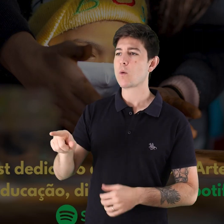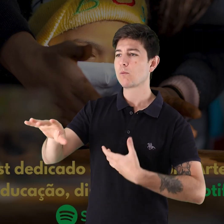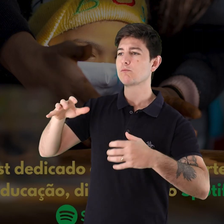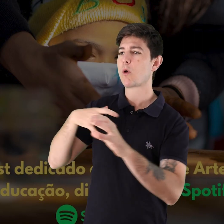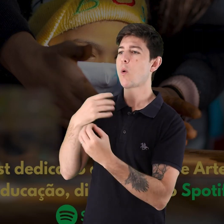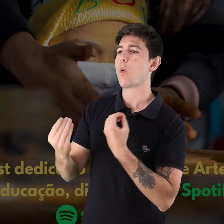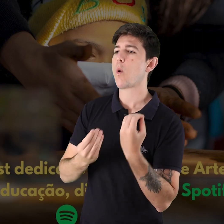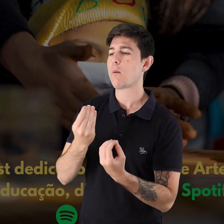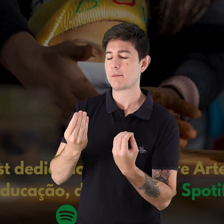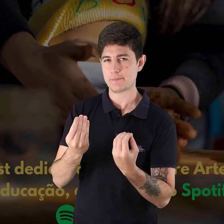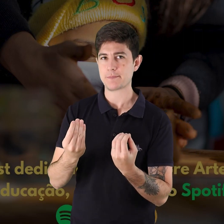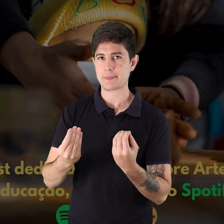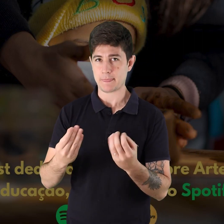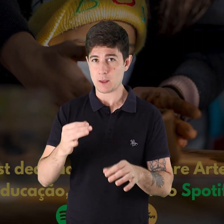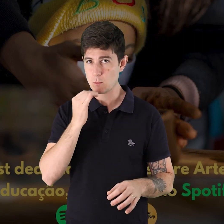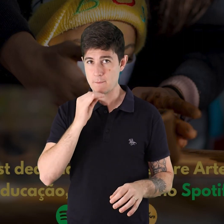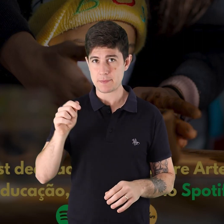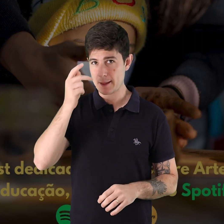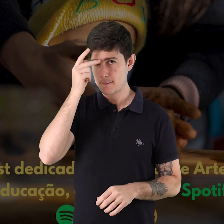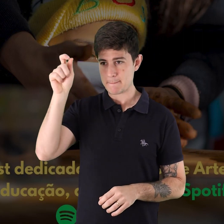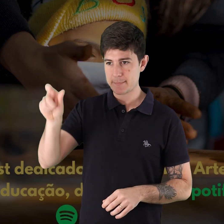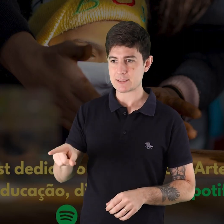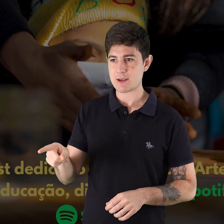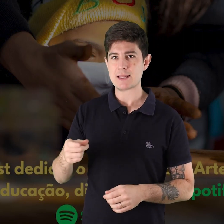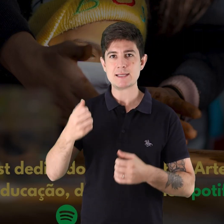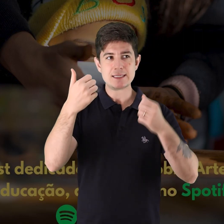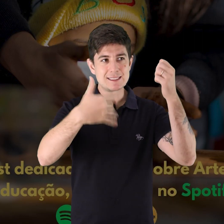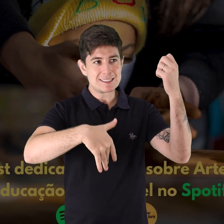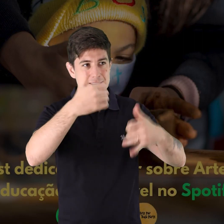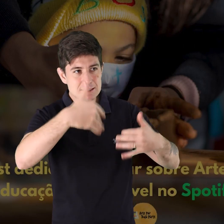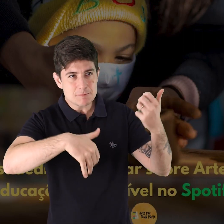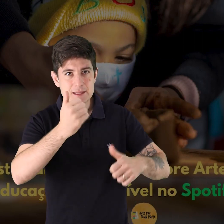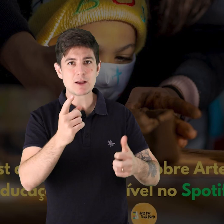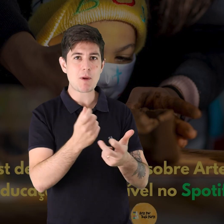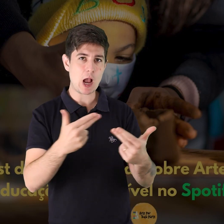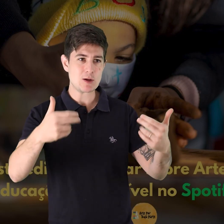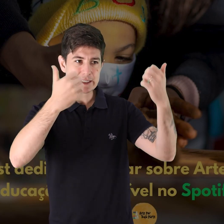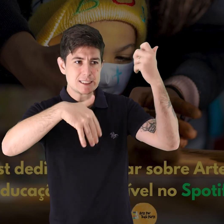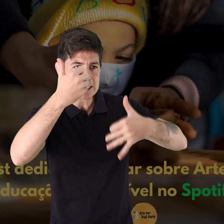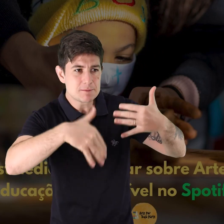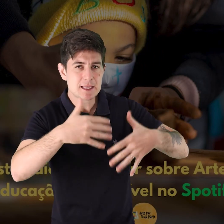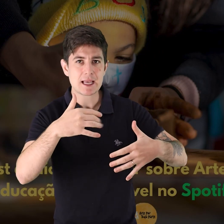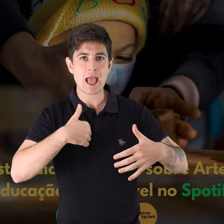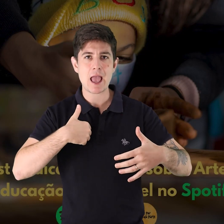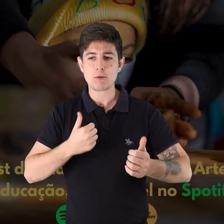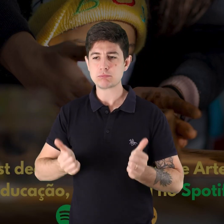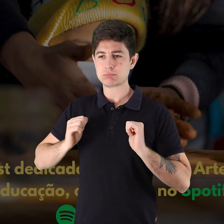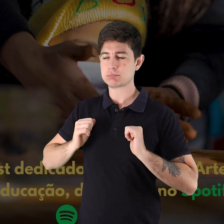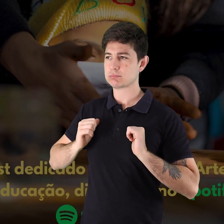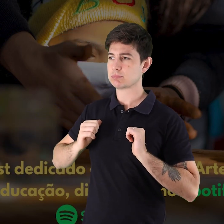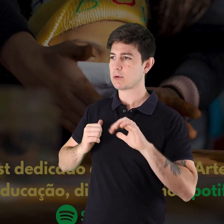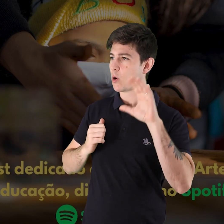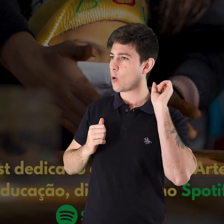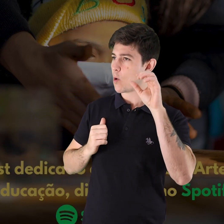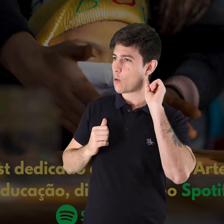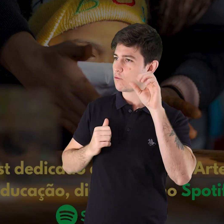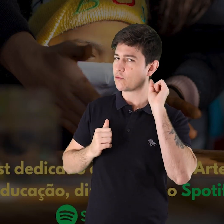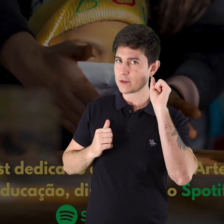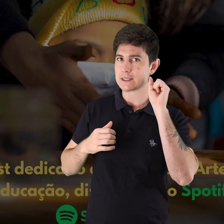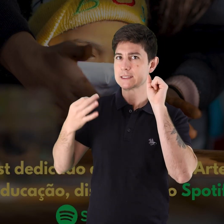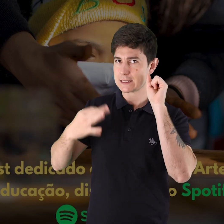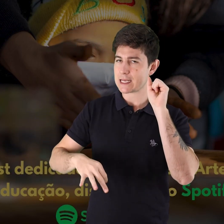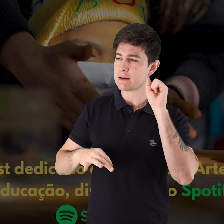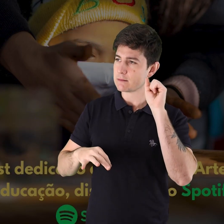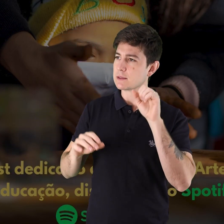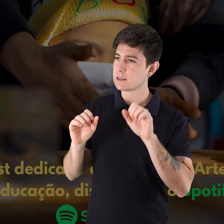do outro, que é, no momento em que a pessoa está te explicando algo, está tentando te colocar o posicionamento dela, é você se colocar